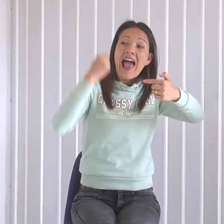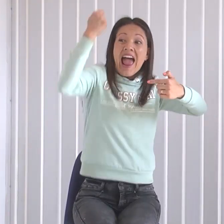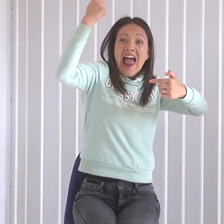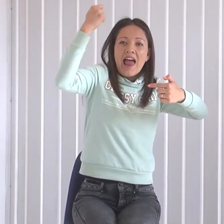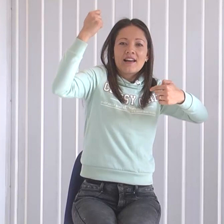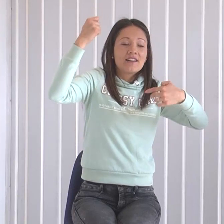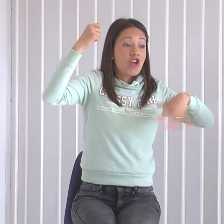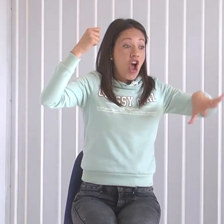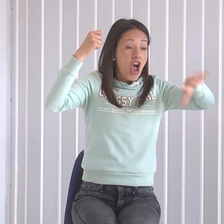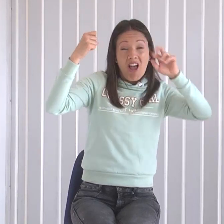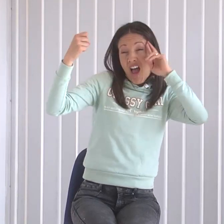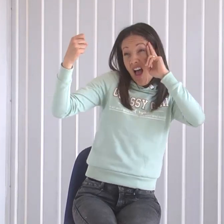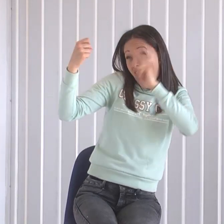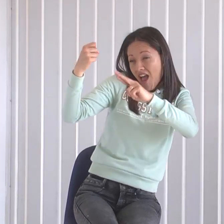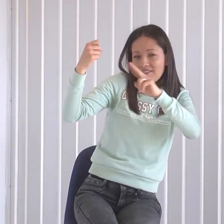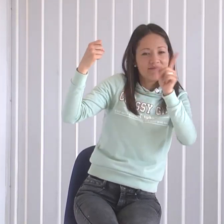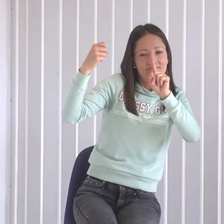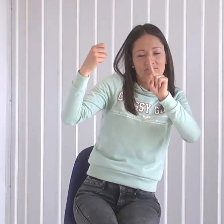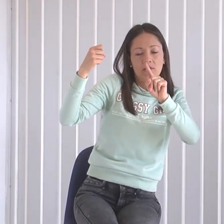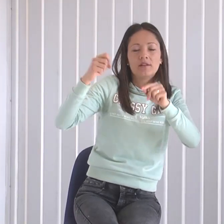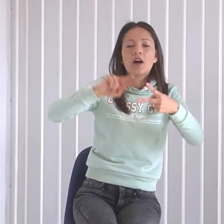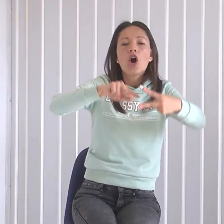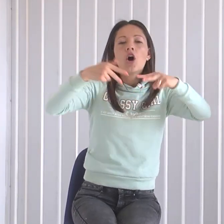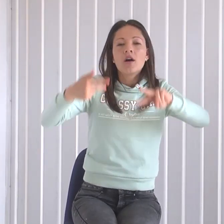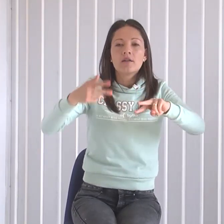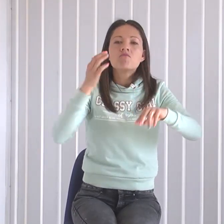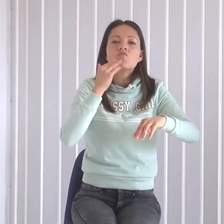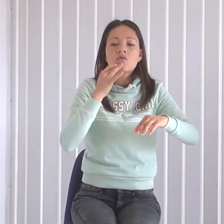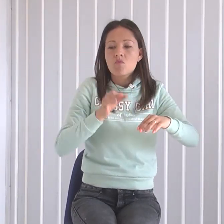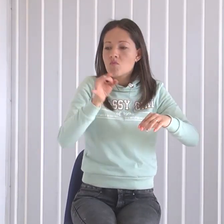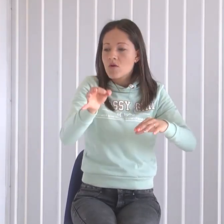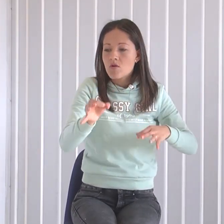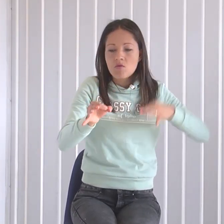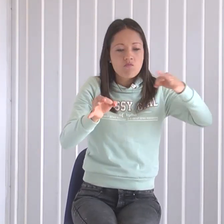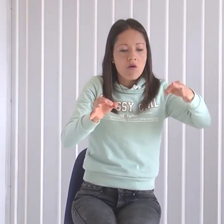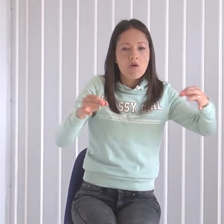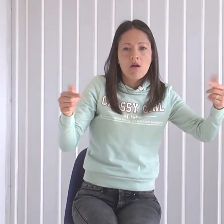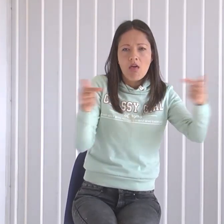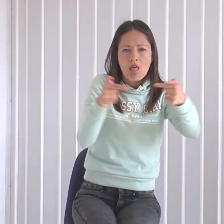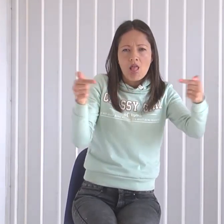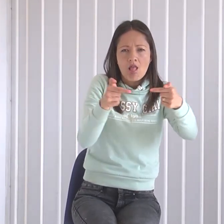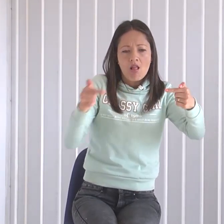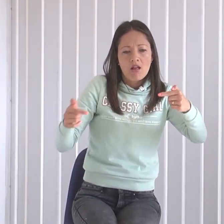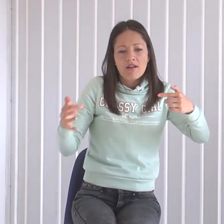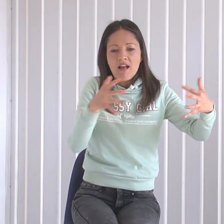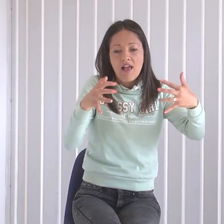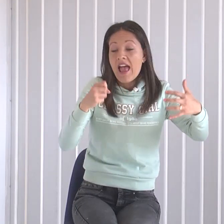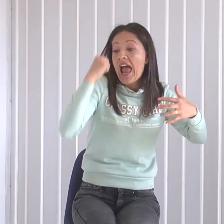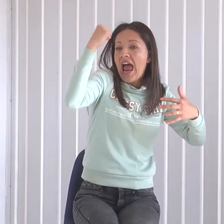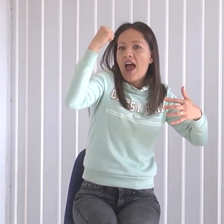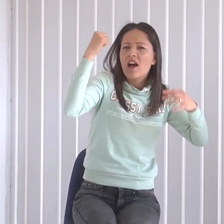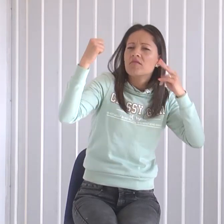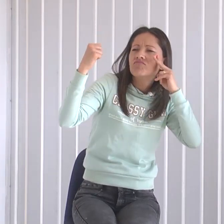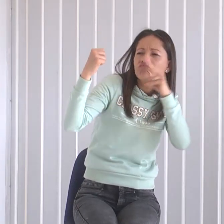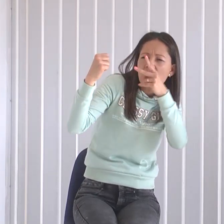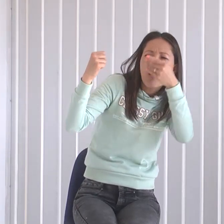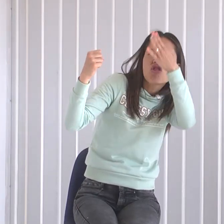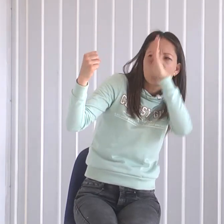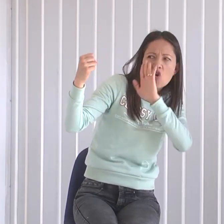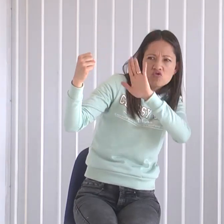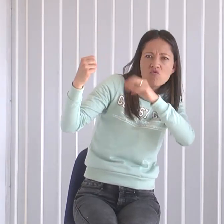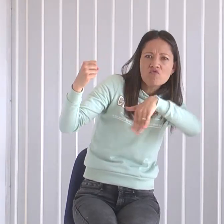reconocido, sino que los pueblos cuando peleaban era para mirar cuál Dios era el más fuerte. Así